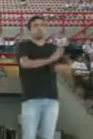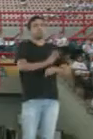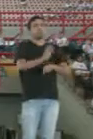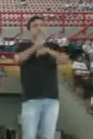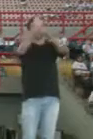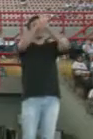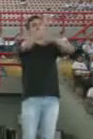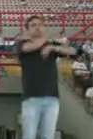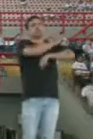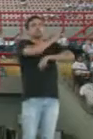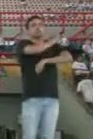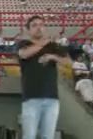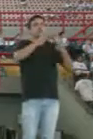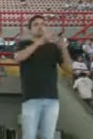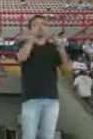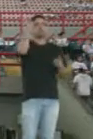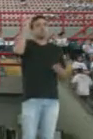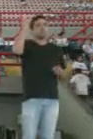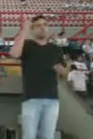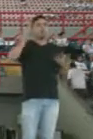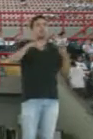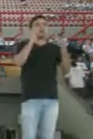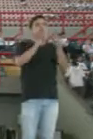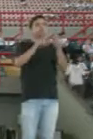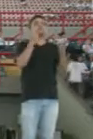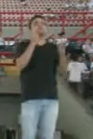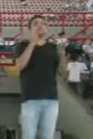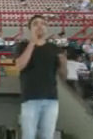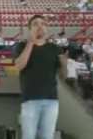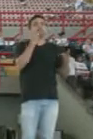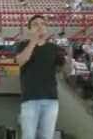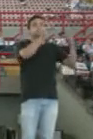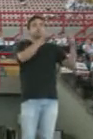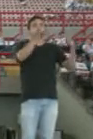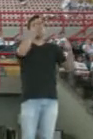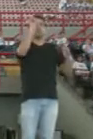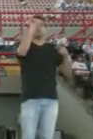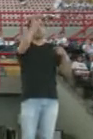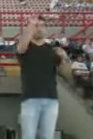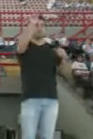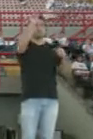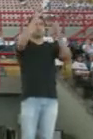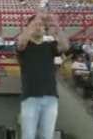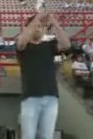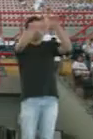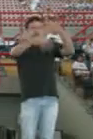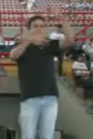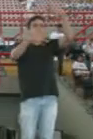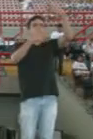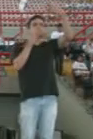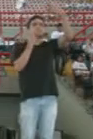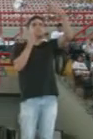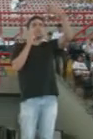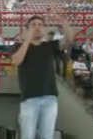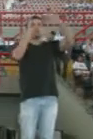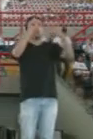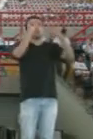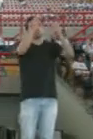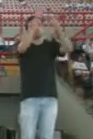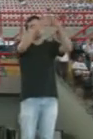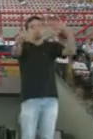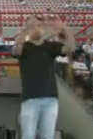do Rio de Janeiro, de São Paulo, do Ceará. Aí você vai e clica literatura cearense e você vai